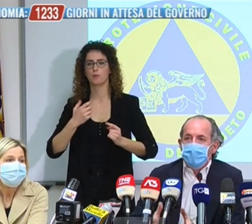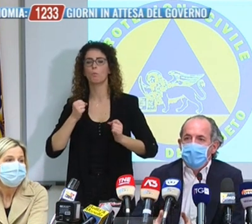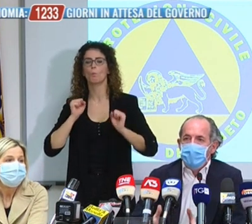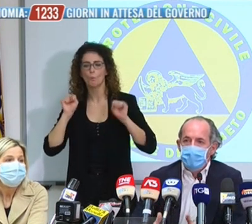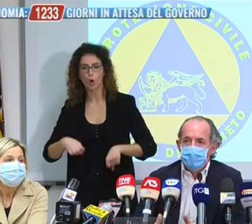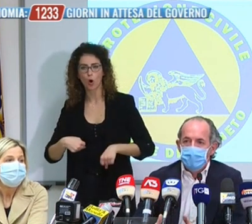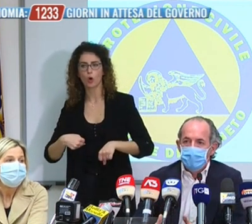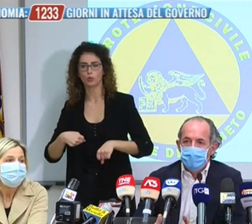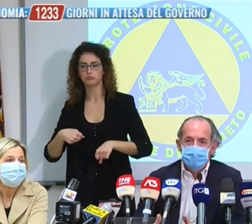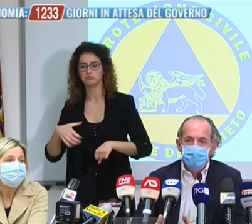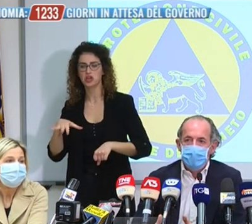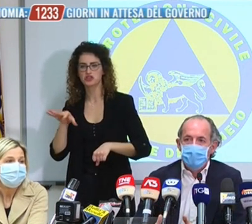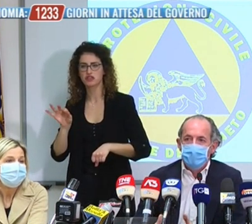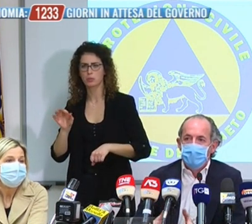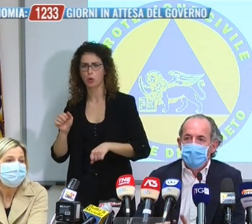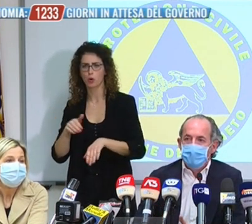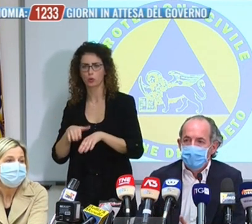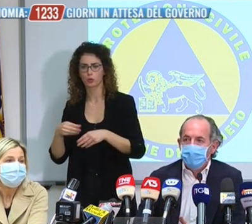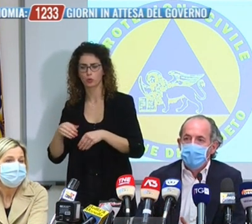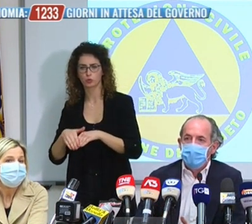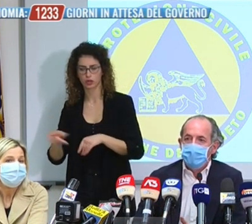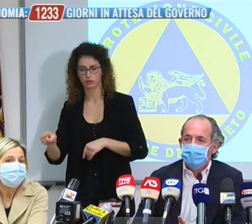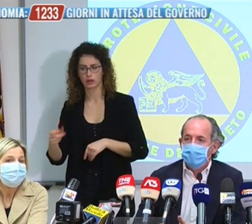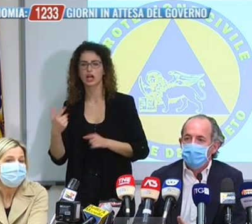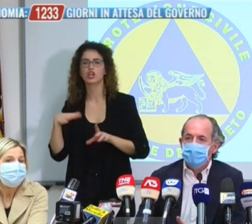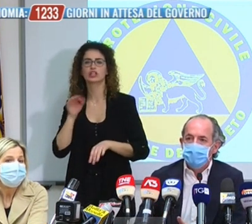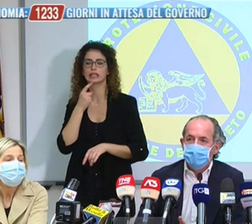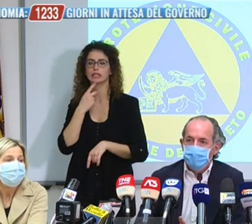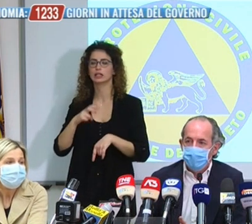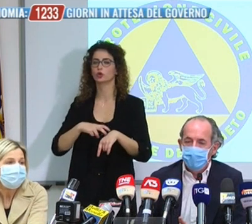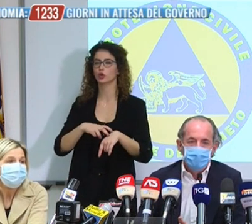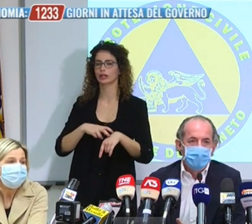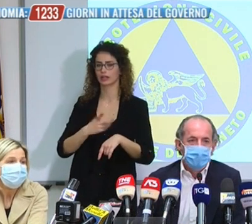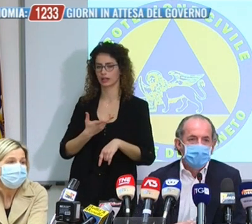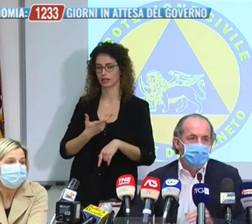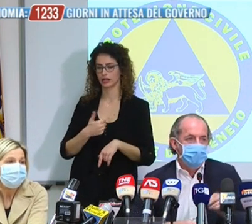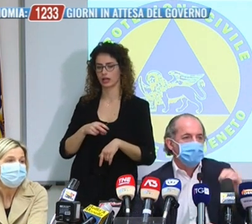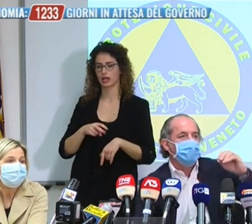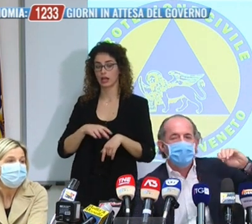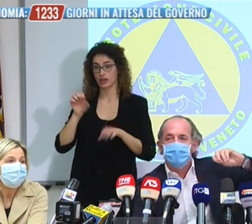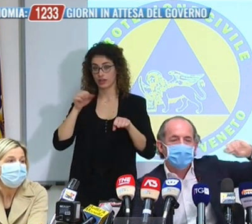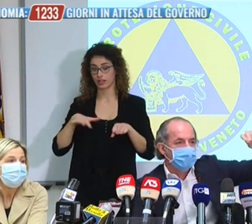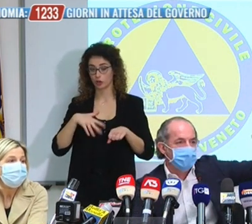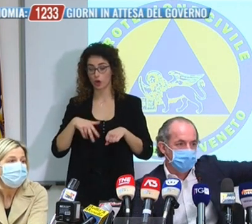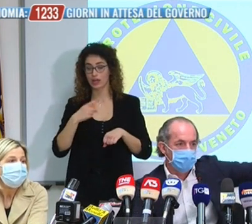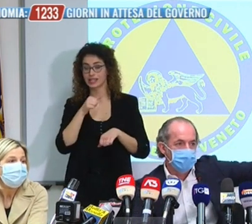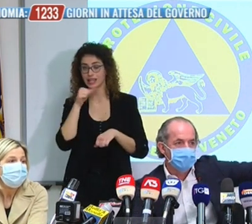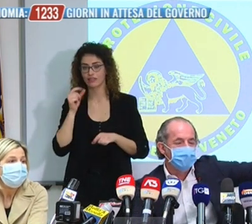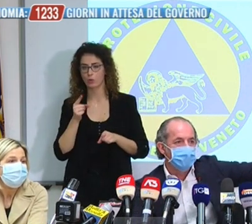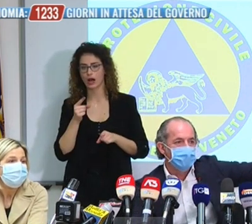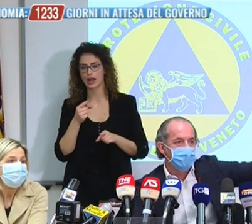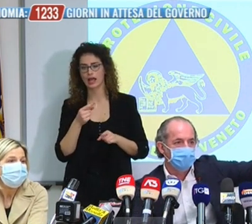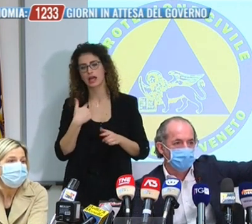utilizzarla e lo fa il medico, decide il medico, da noi è previsto con il consenso informato. Si è parlato anche tanto questo